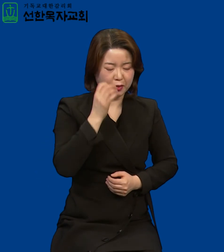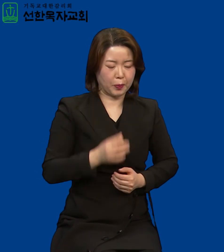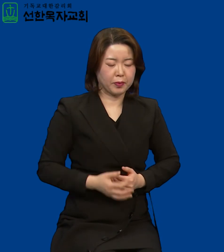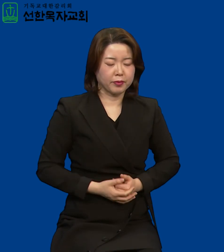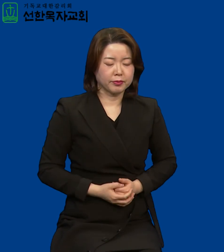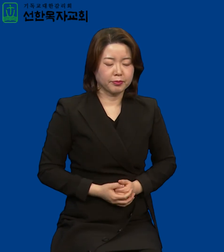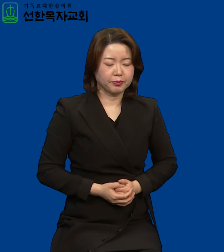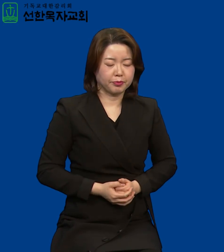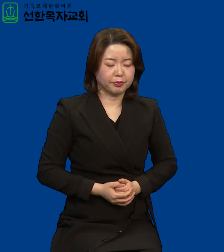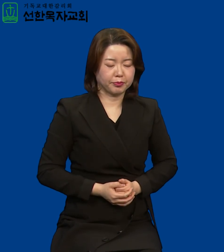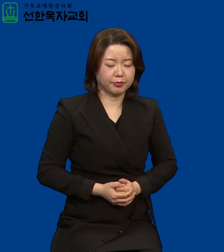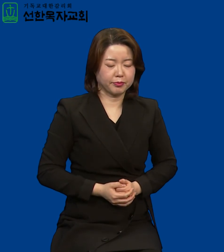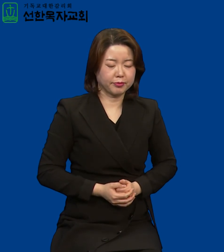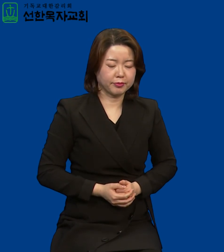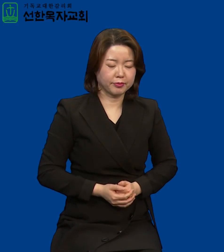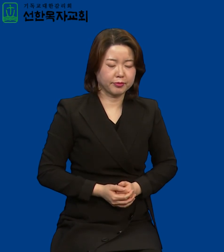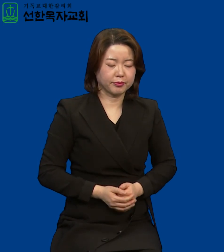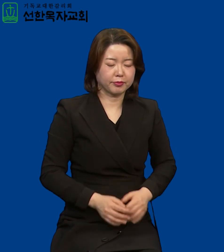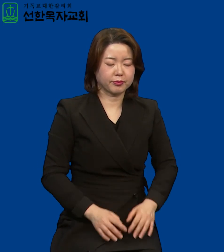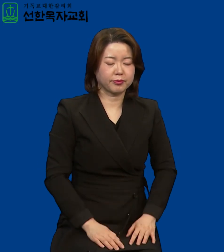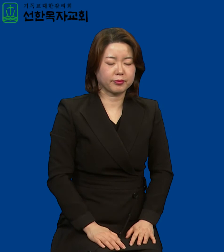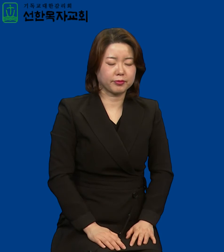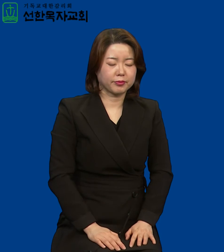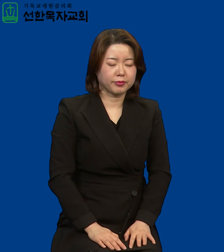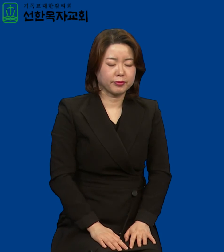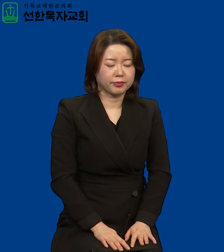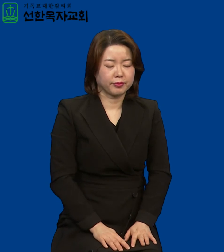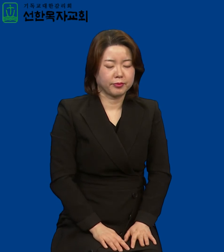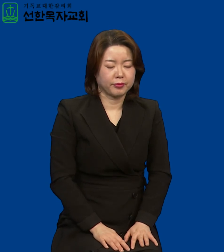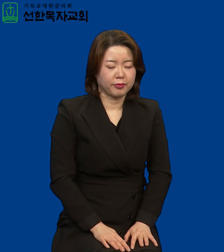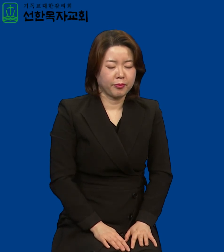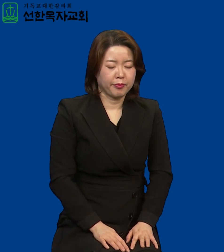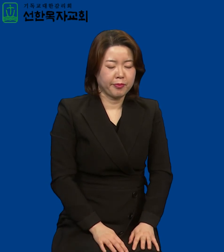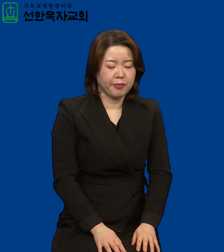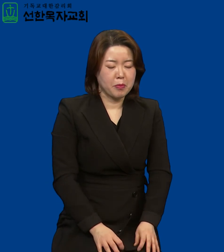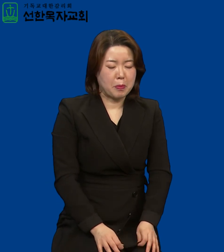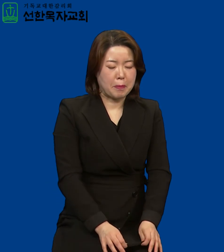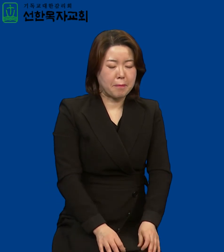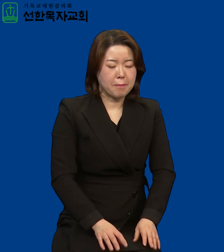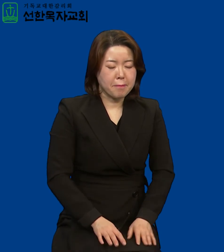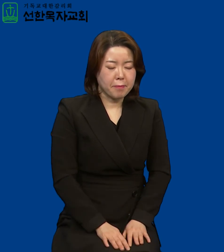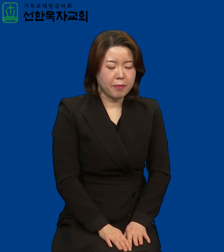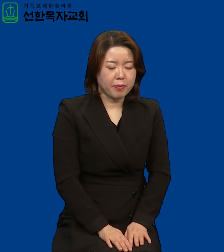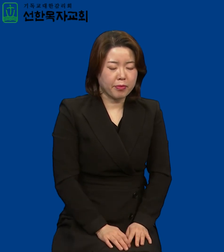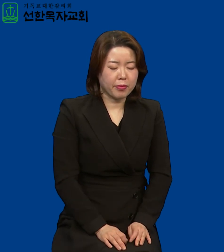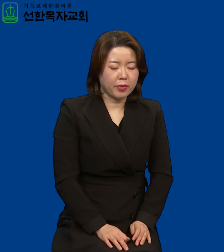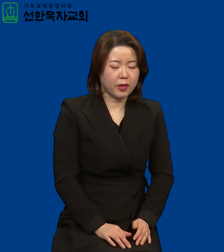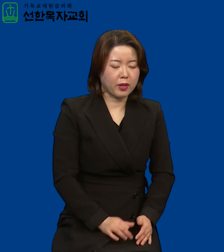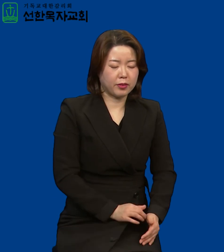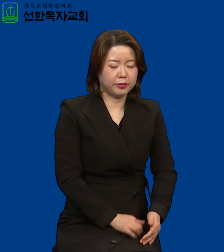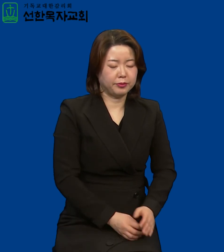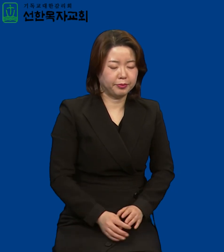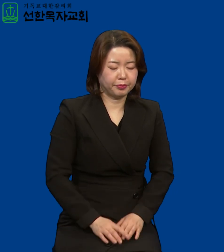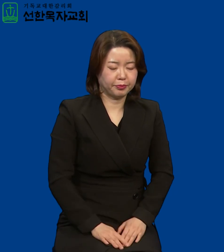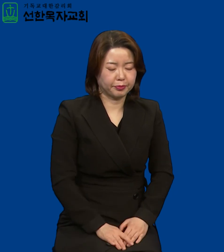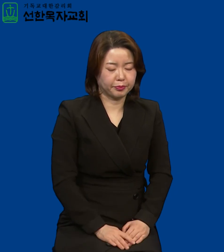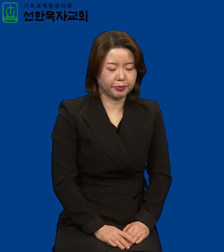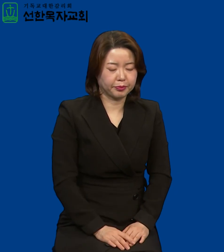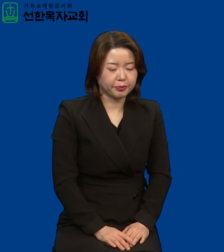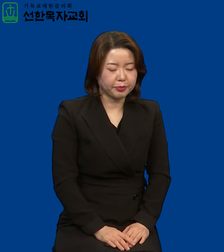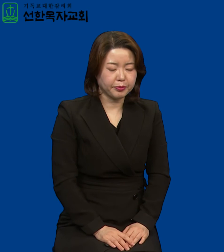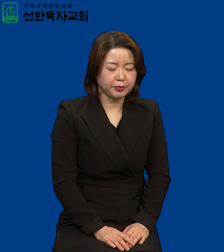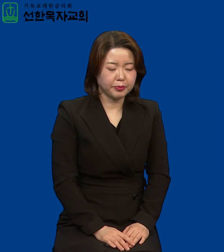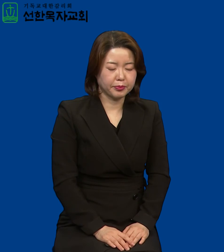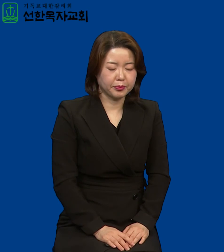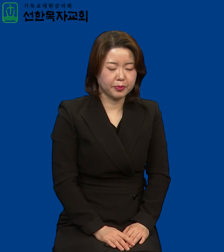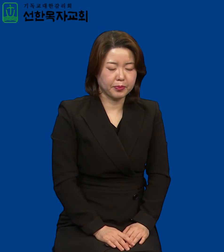아버지, 놀라우신 내 위에 은혜로 도와하시고 역사하신 하나님, 결과대로